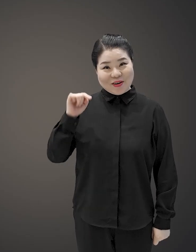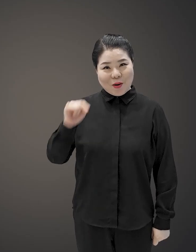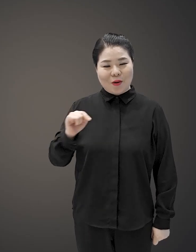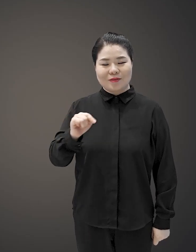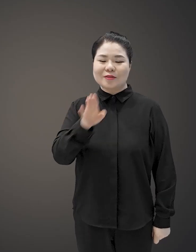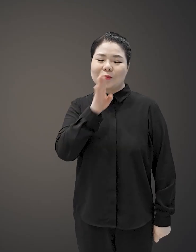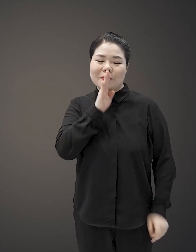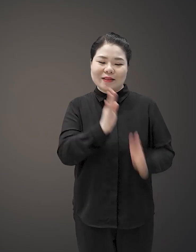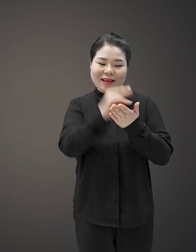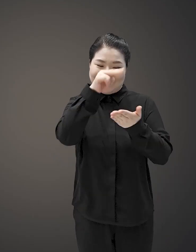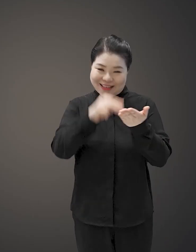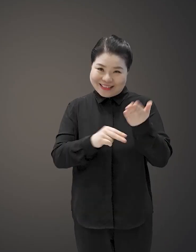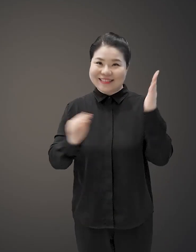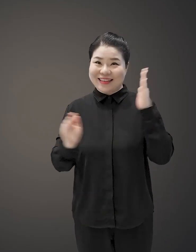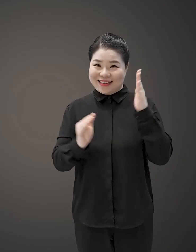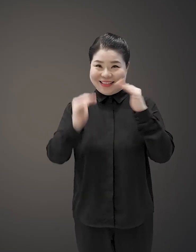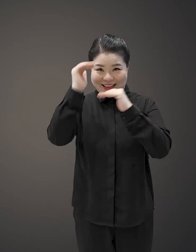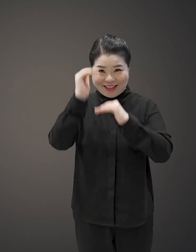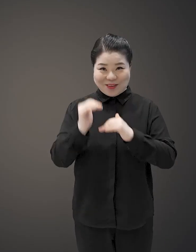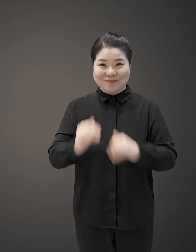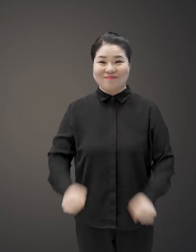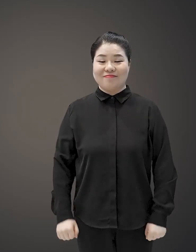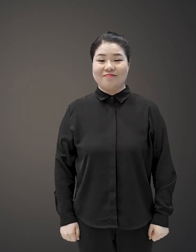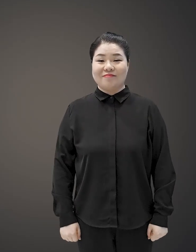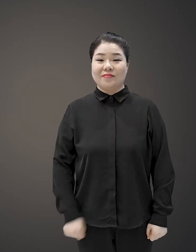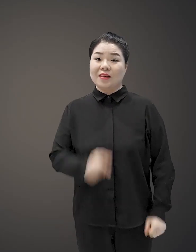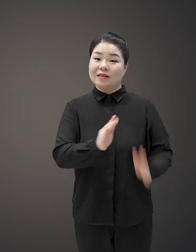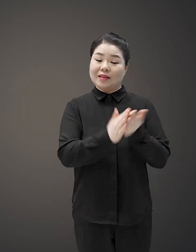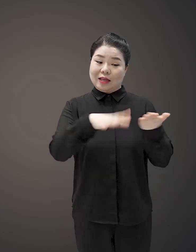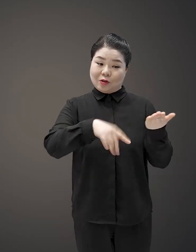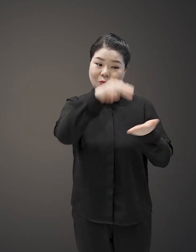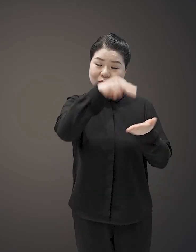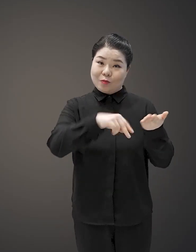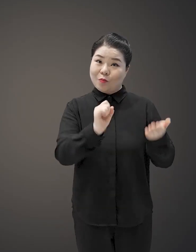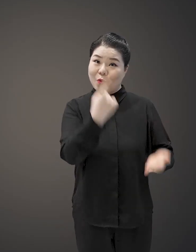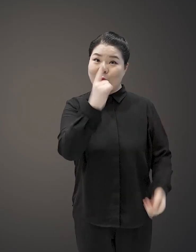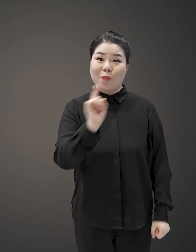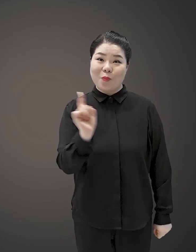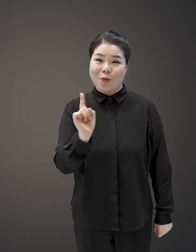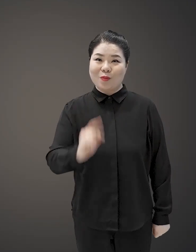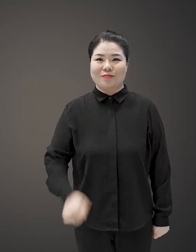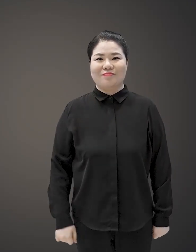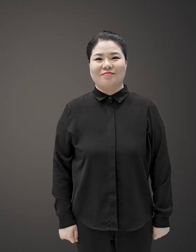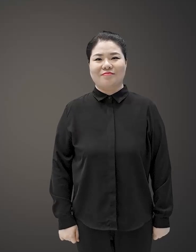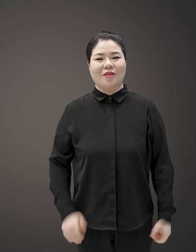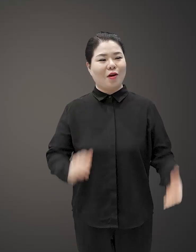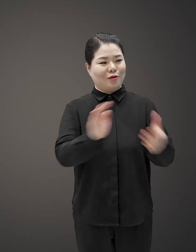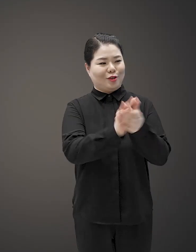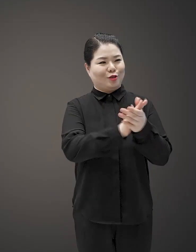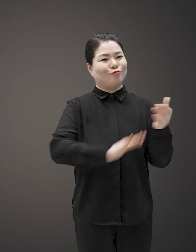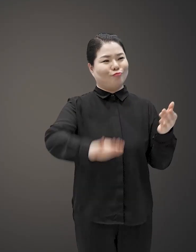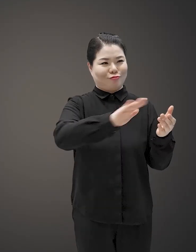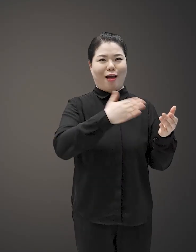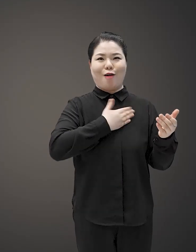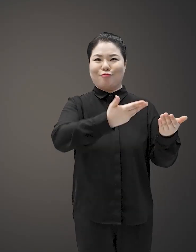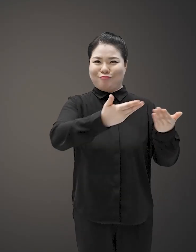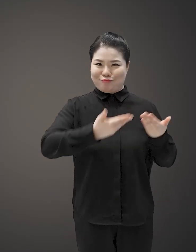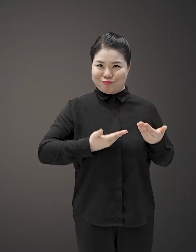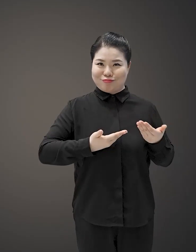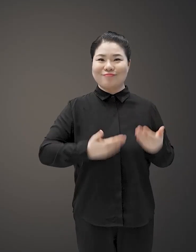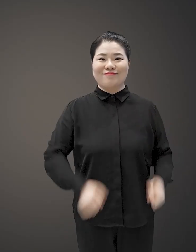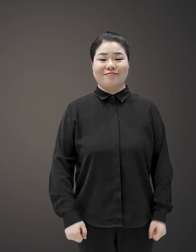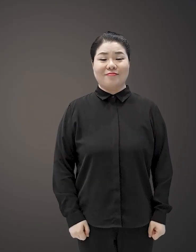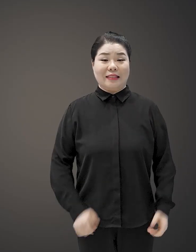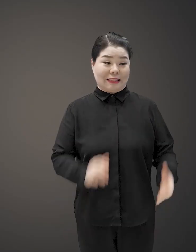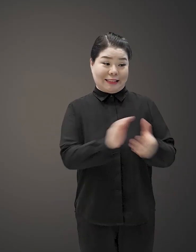독자의 인터뷰입니다. 질문 1. 이 책을 처음 읽게 된 계기. 친구들의 소개로 알게